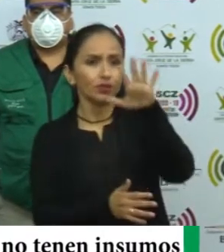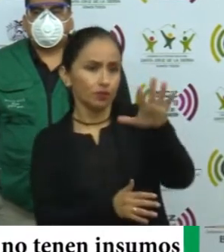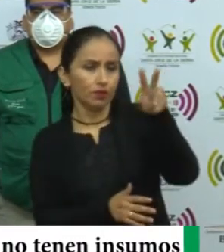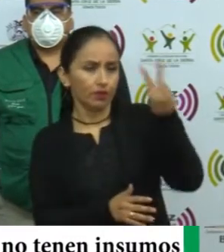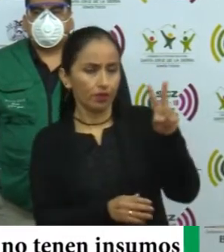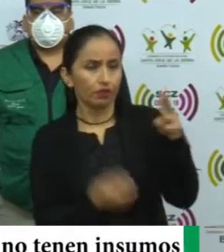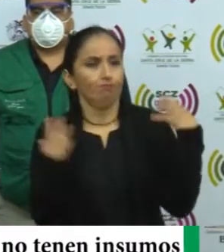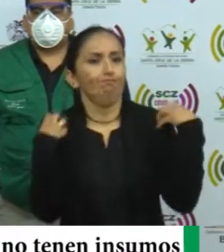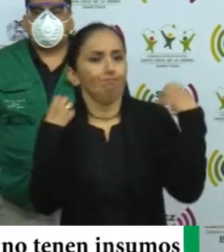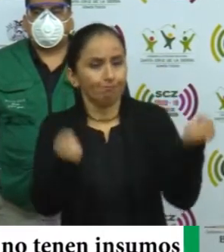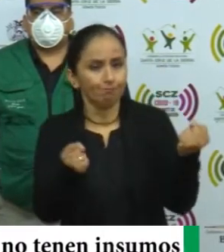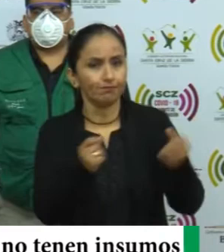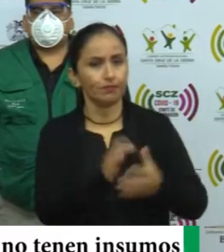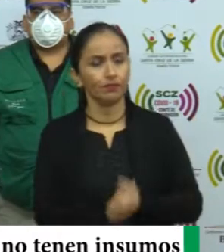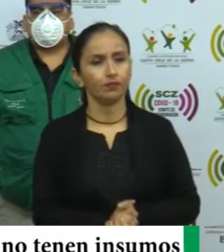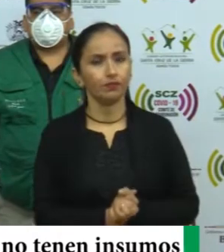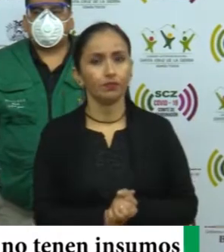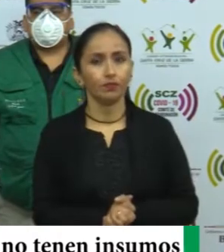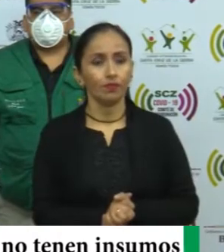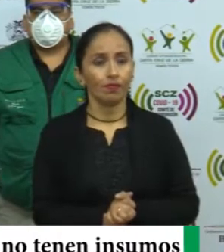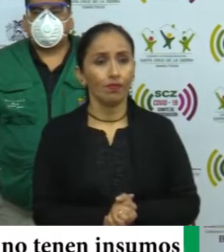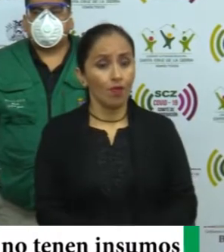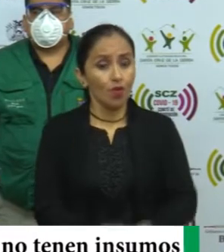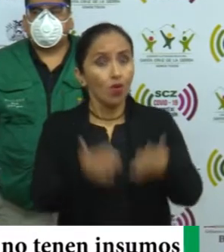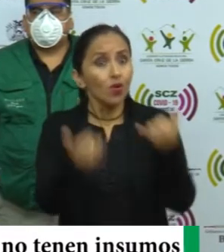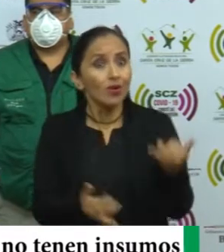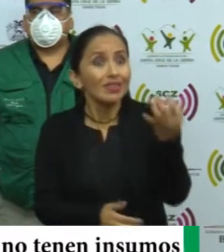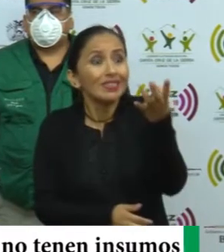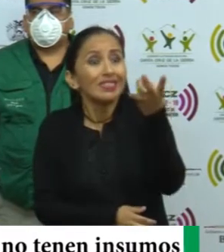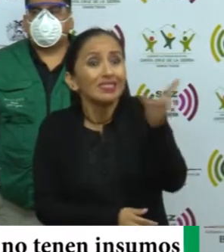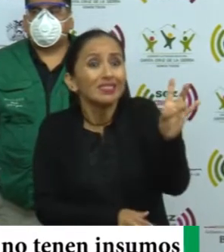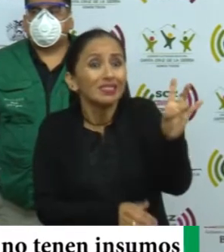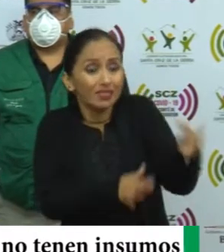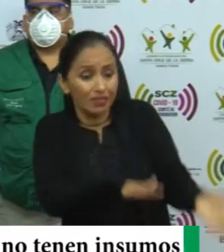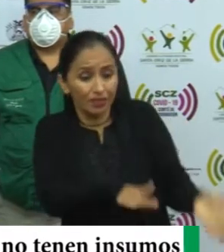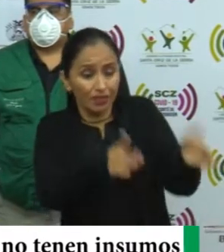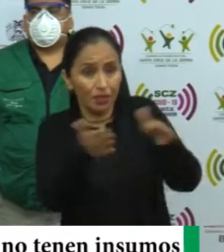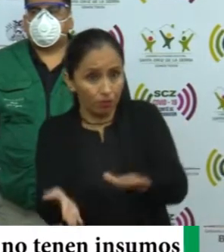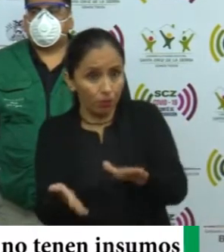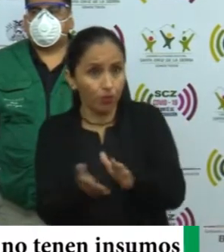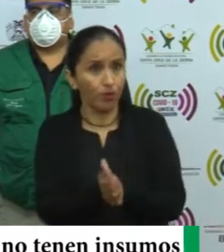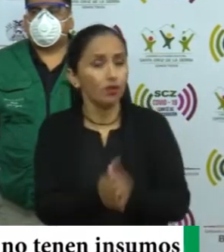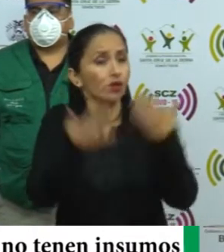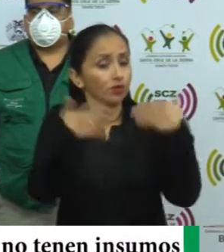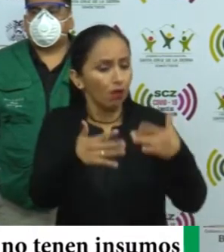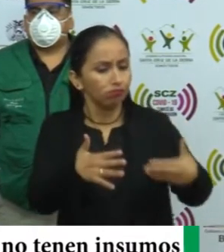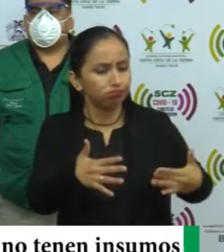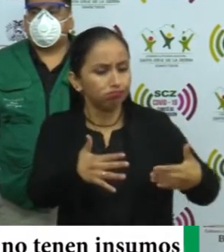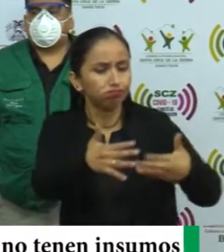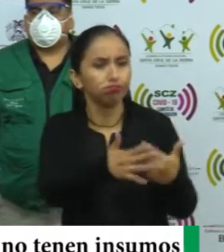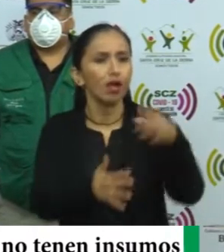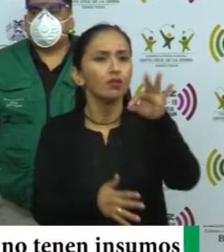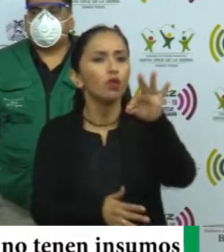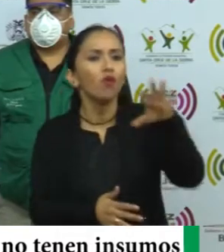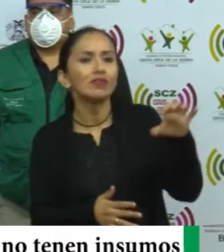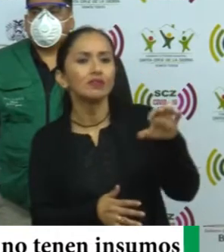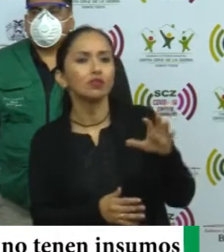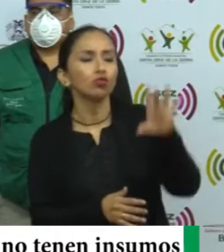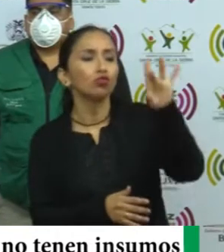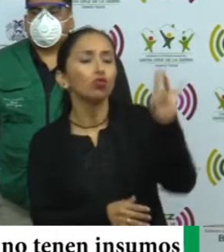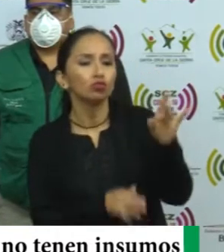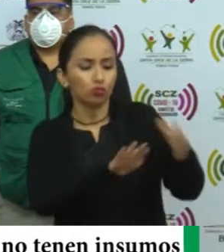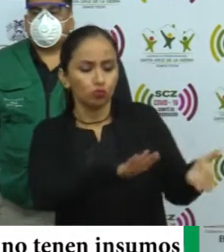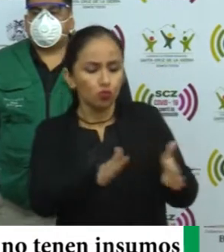16.452 recuperados. El día de hoy hemos tenido 17 fallecidos, logrando así hasta ahora 908